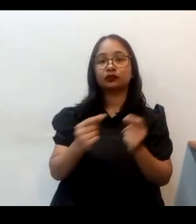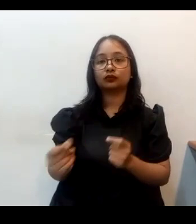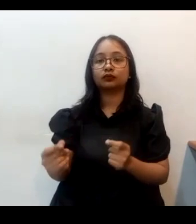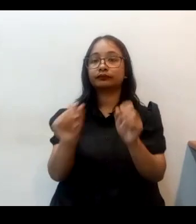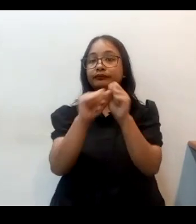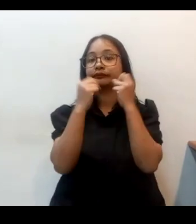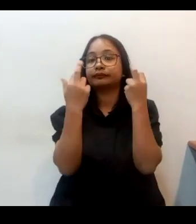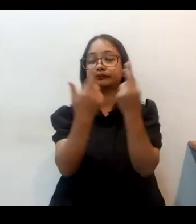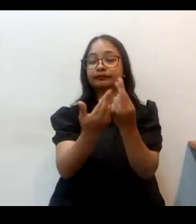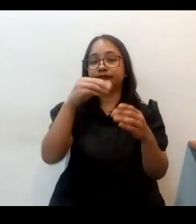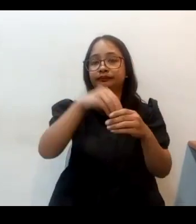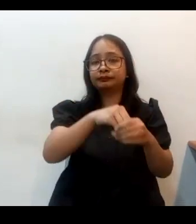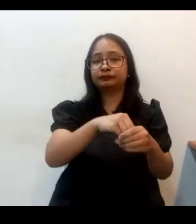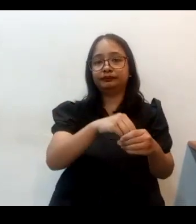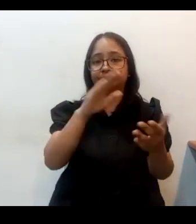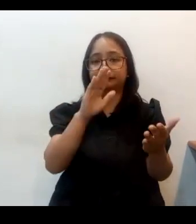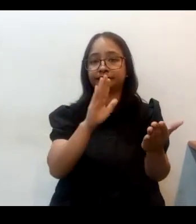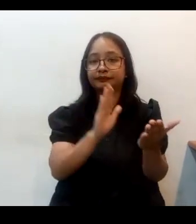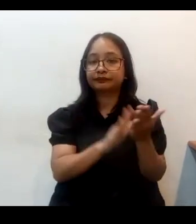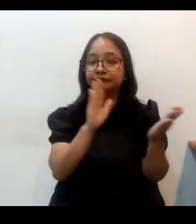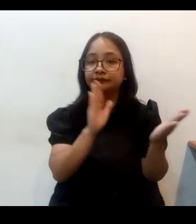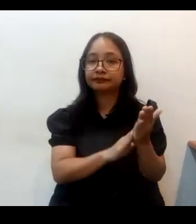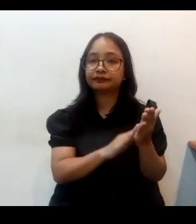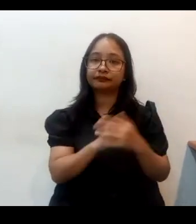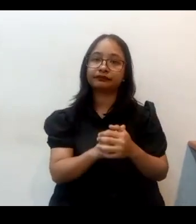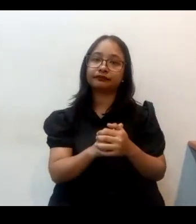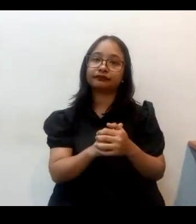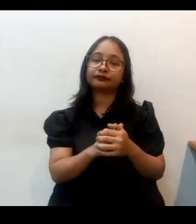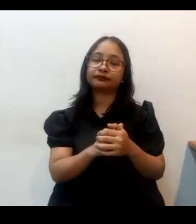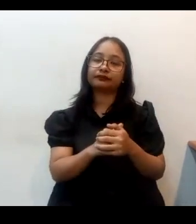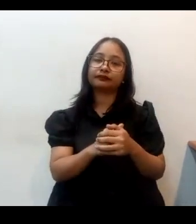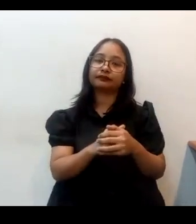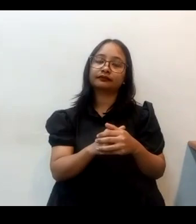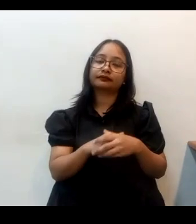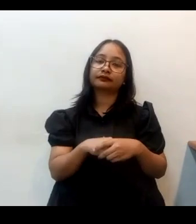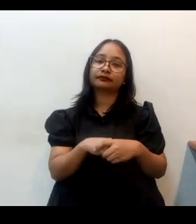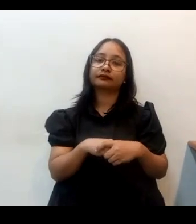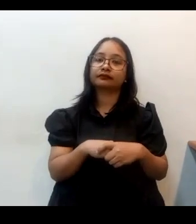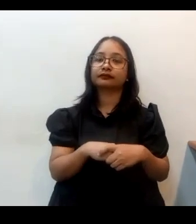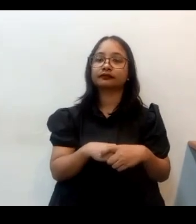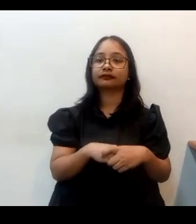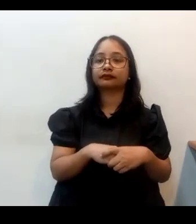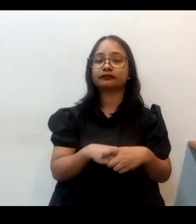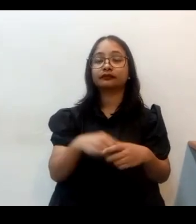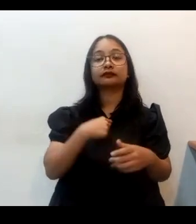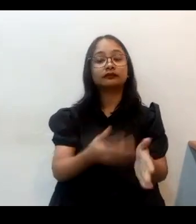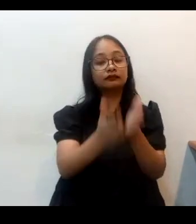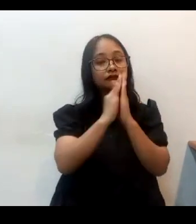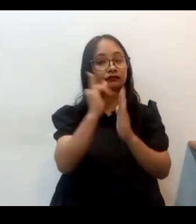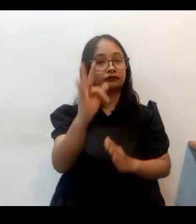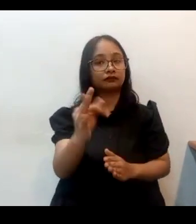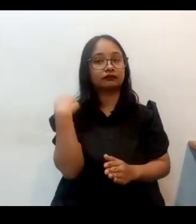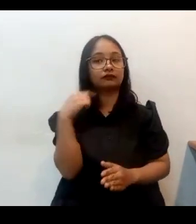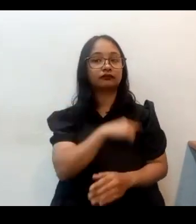Kaya tinanong ko, paano po kami? Can we also have a chance to conduct a Bible seminar here? Pwede rin ba kami magkaroon